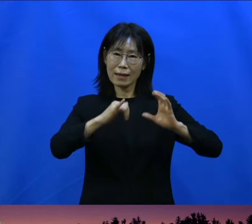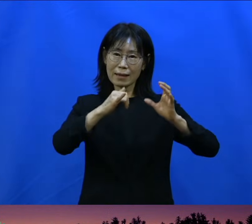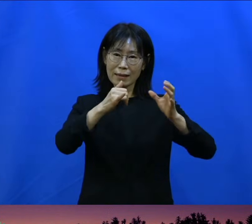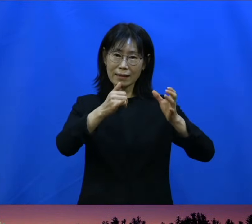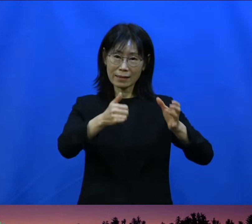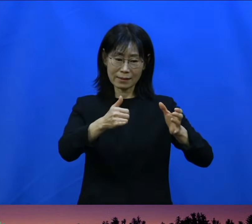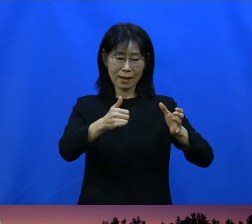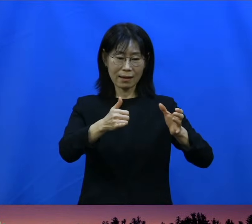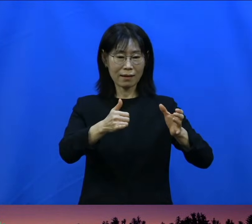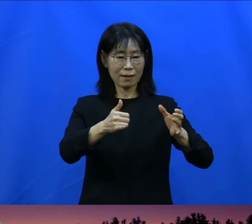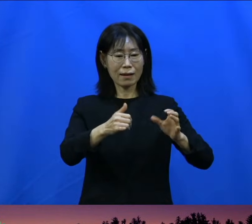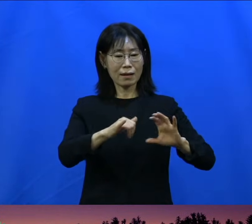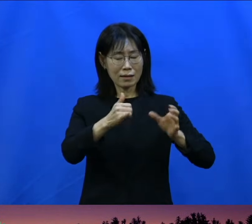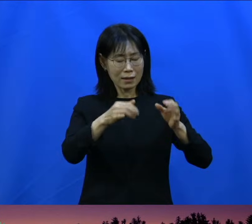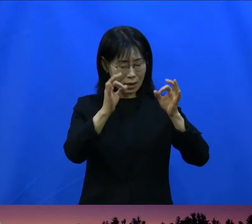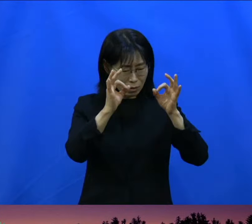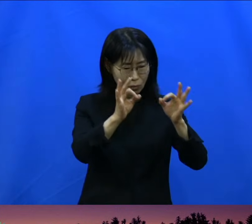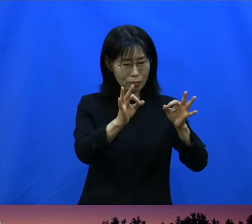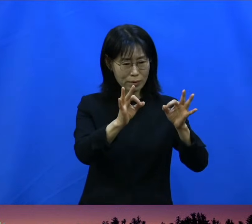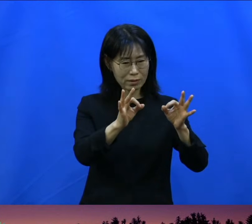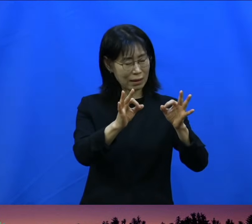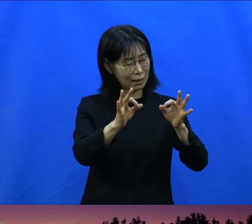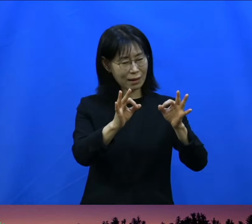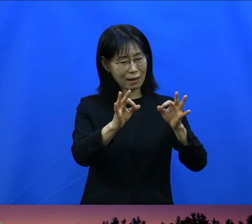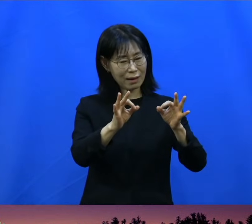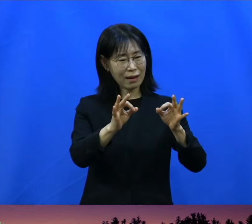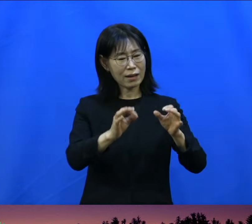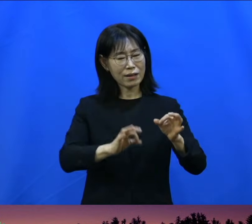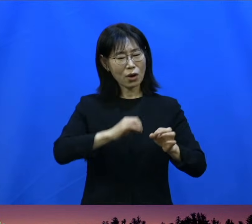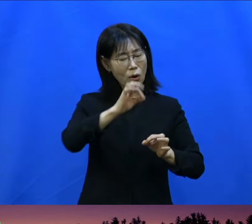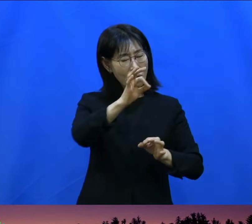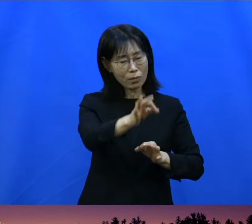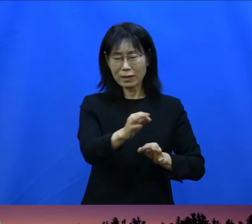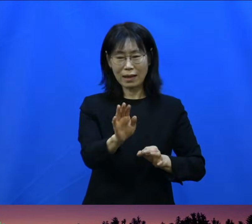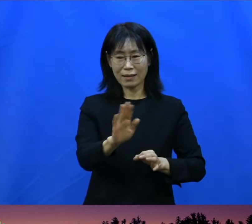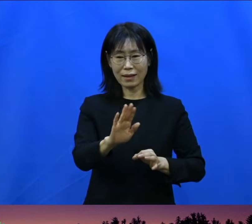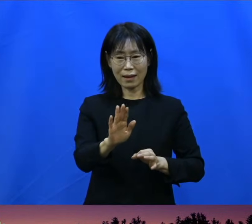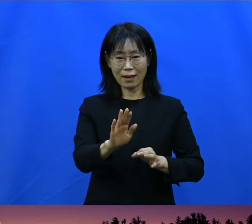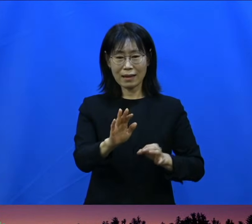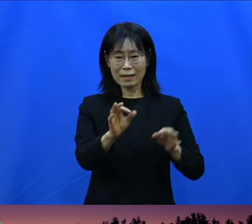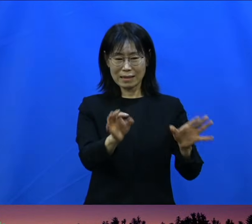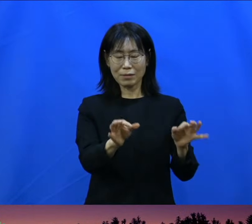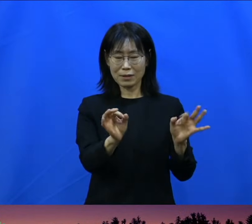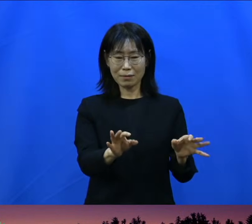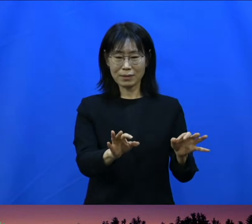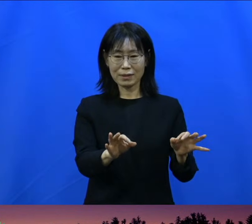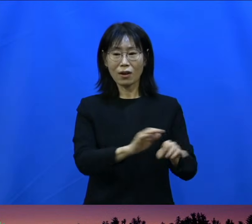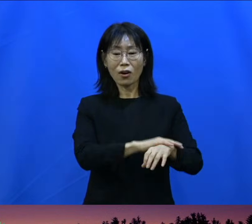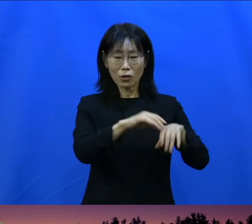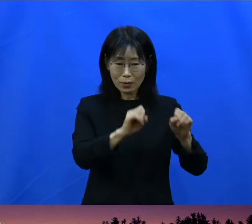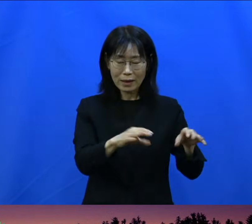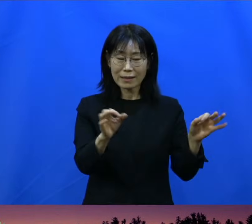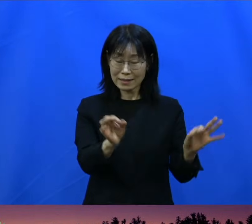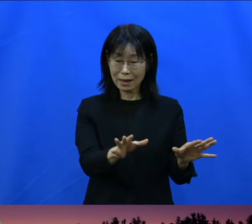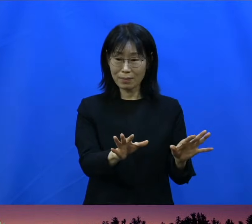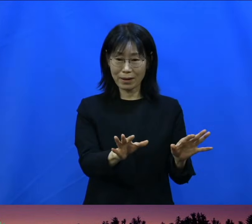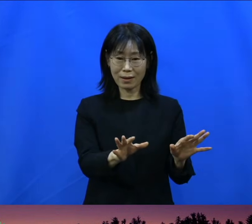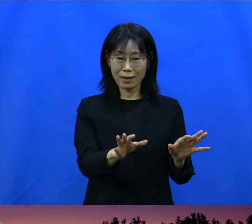의해서 역사가 바뀌는 게 아니고 그 하나님이 나타나시는 거예요. 그것을 보는 것입니다.